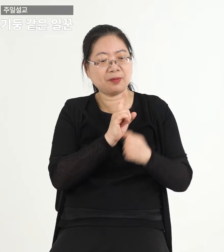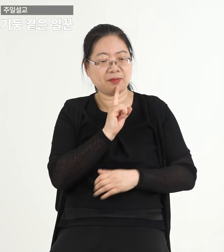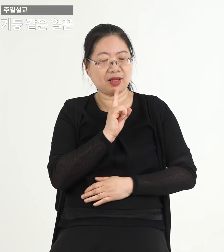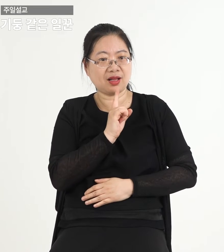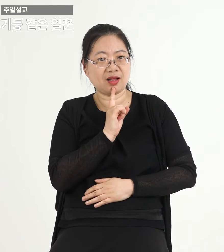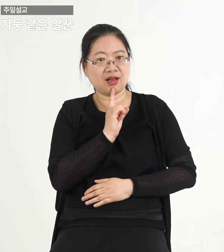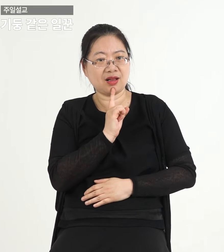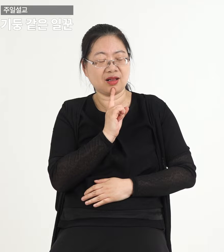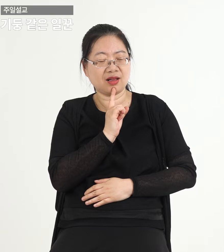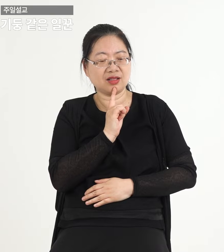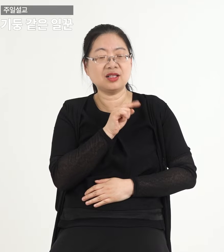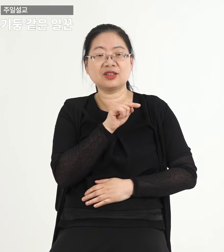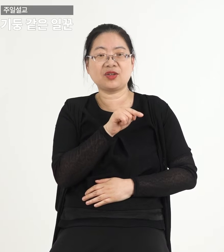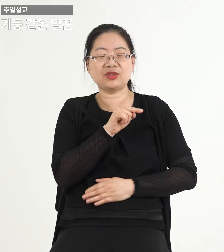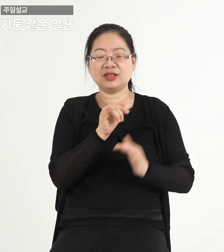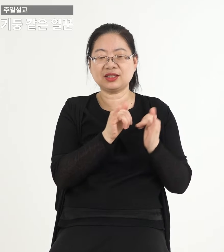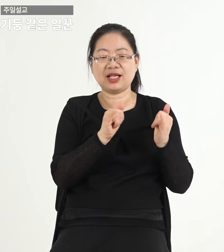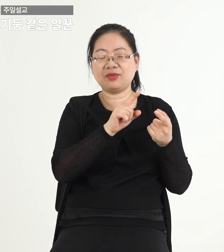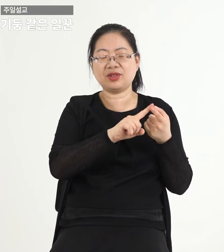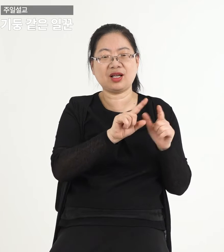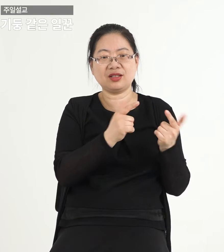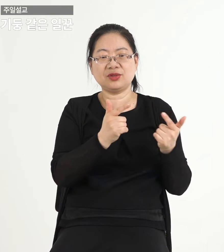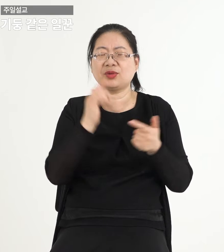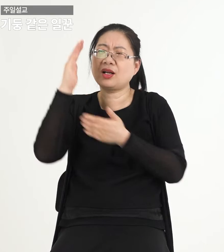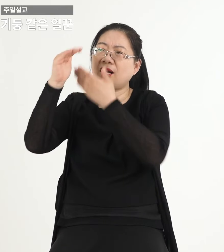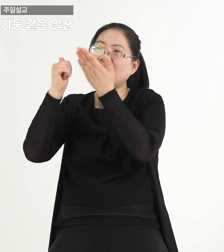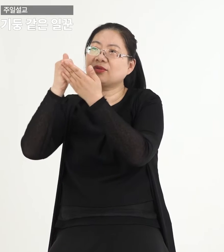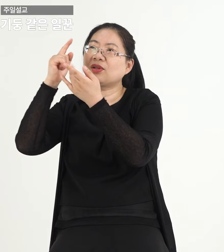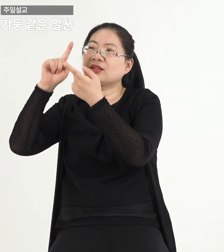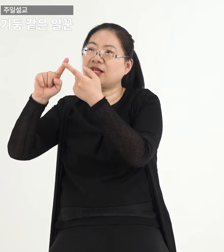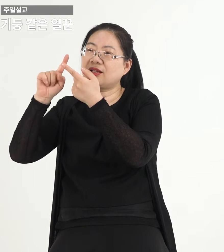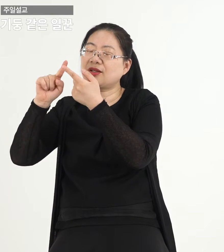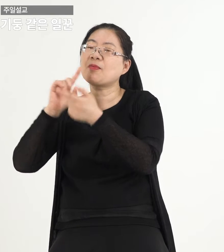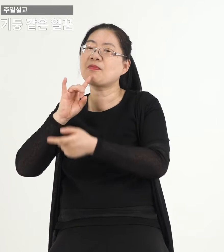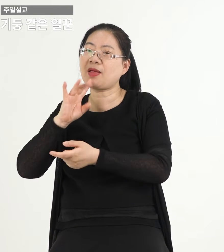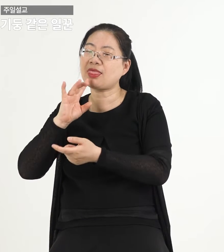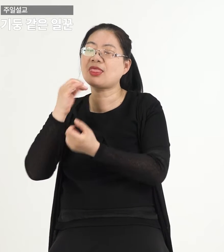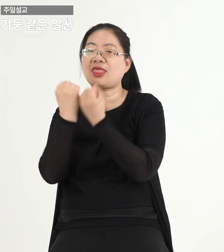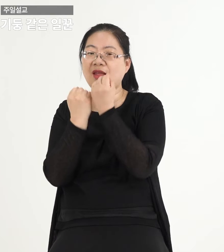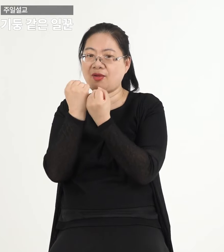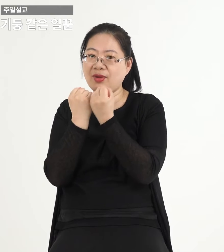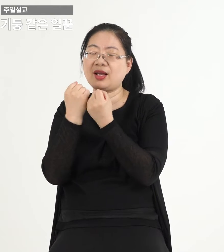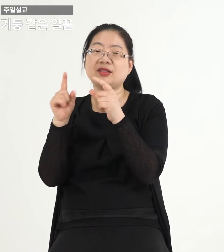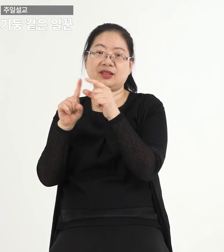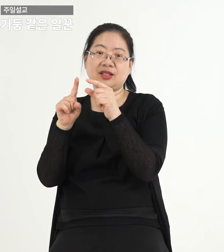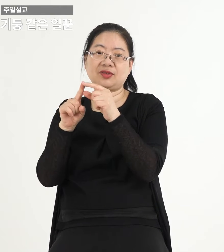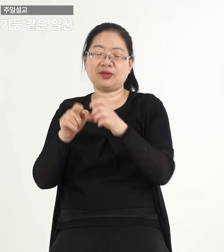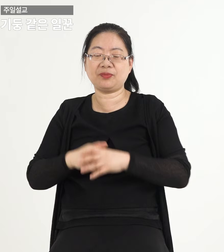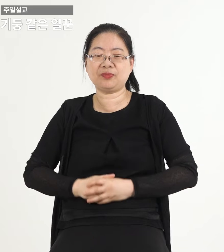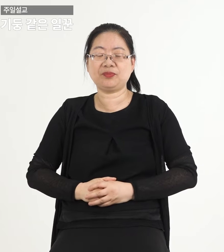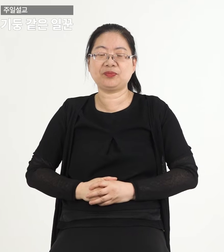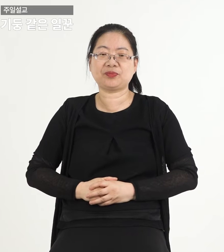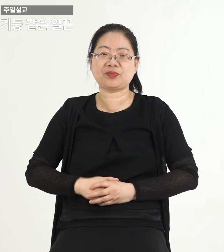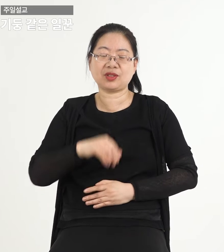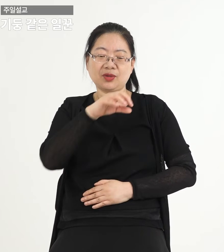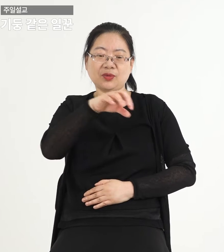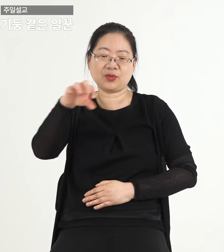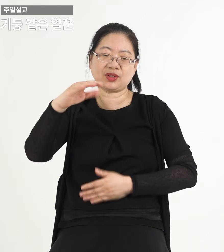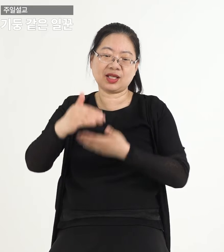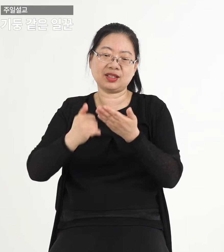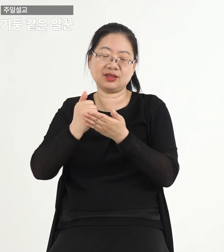하나님. 기억나시죠? 시편뿐만 아니라 곳곳에 하나님을 지칭할 때는